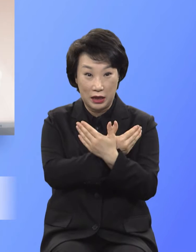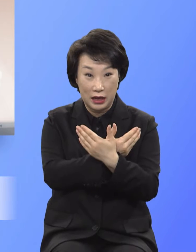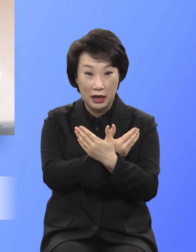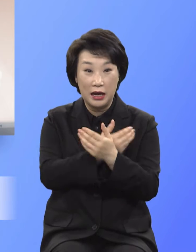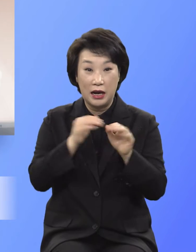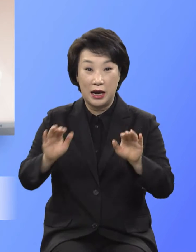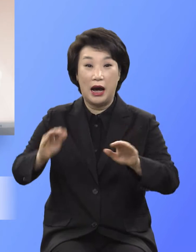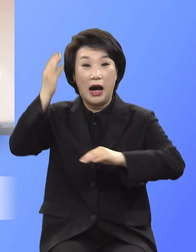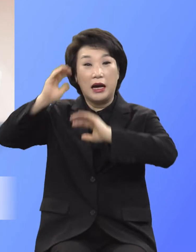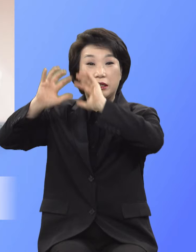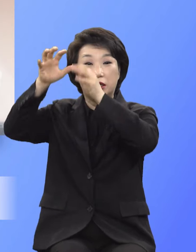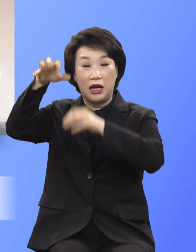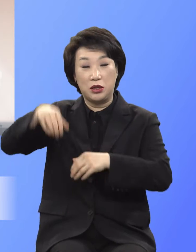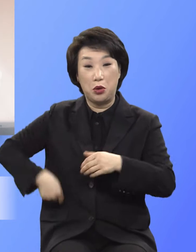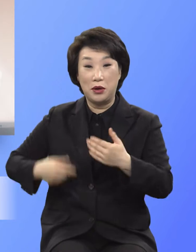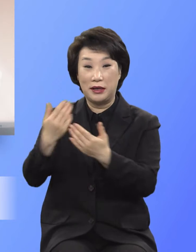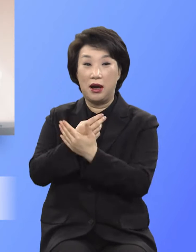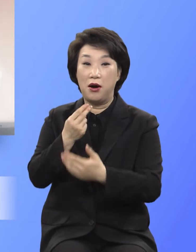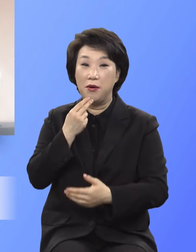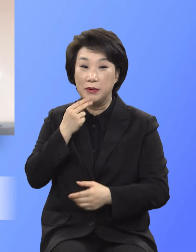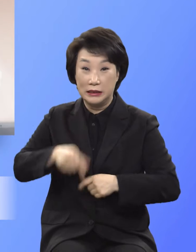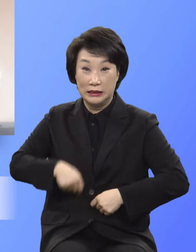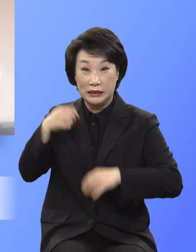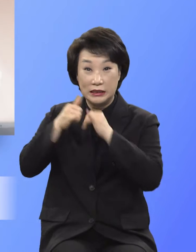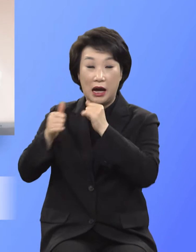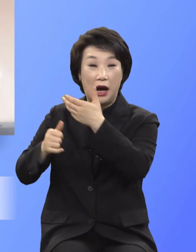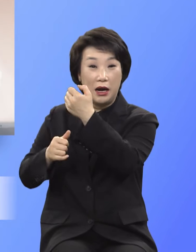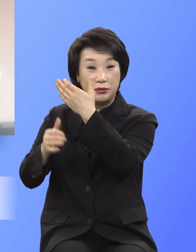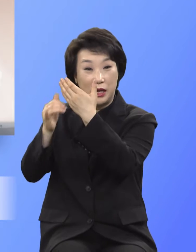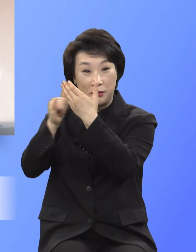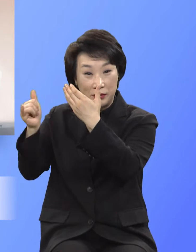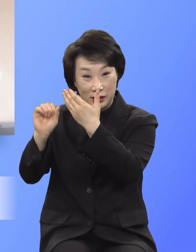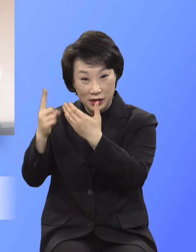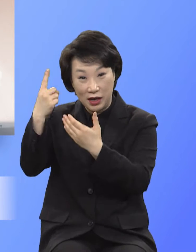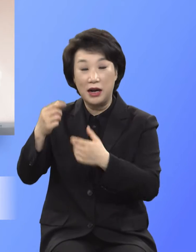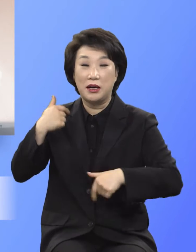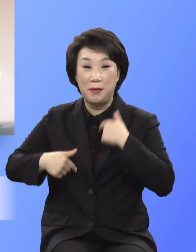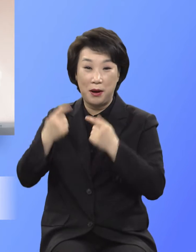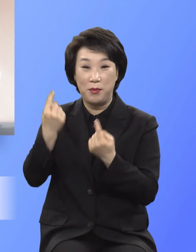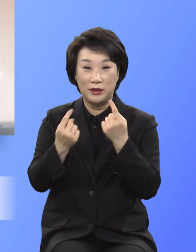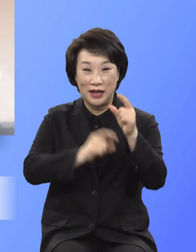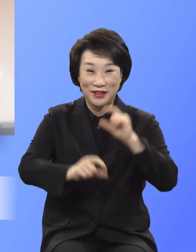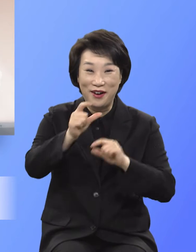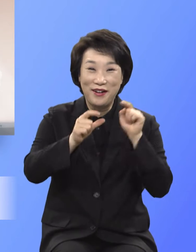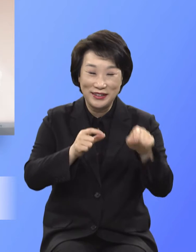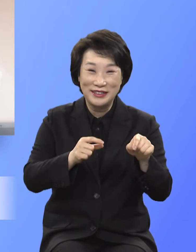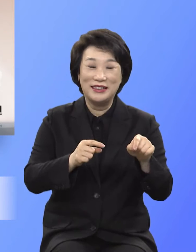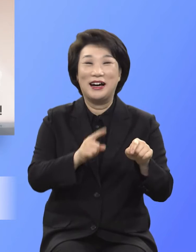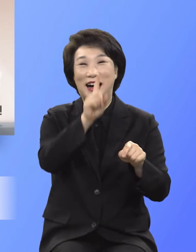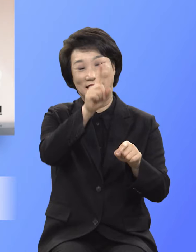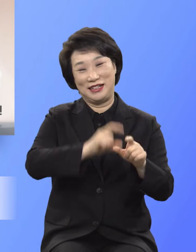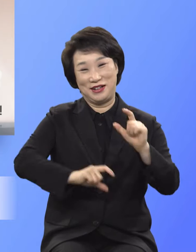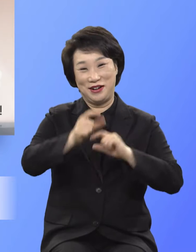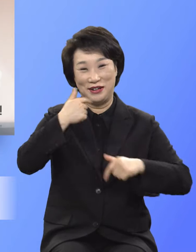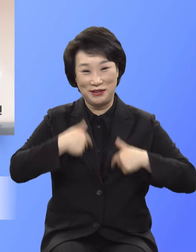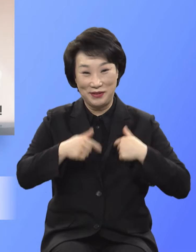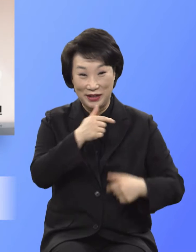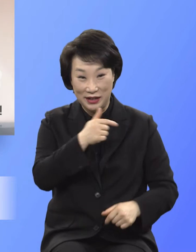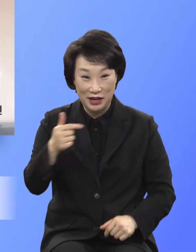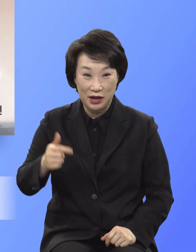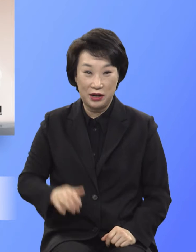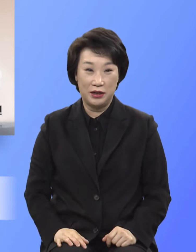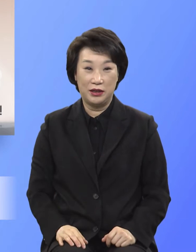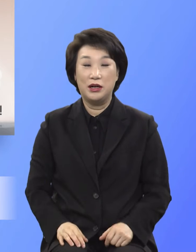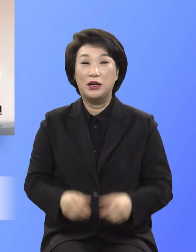하나가 회개하면 하늘에서는 회개할 것 없는 의인 99을 인하여 기뻐하는 것보다